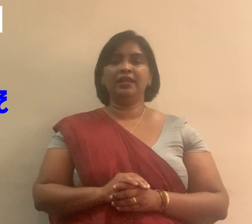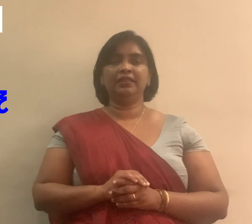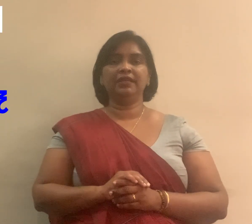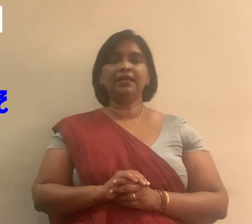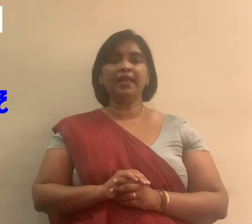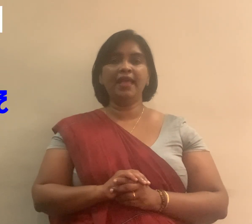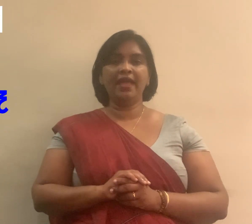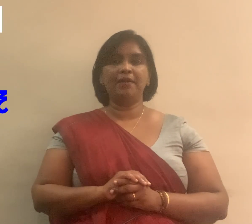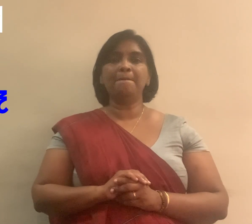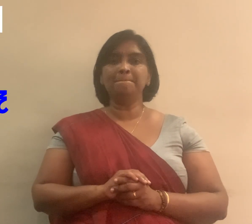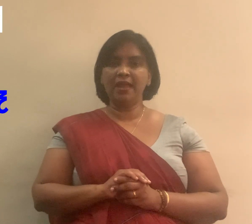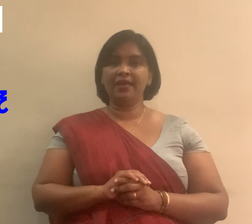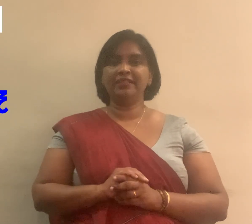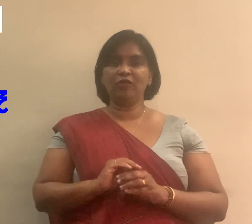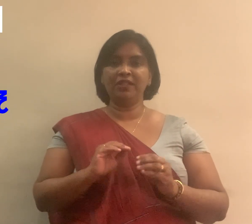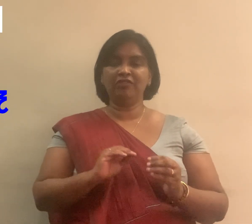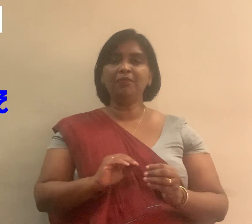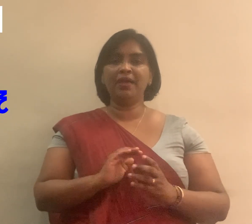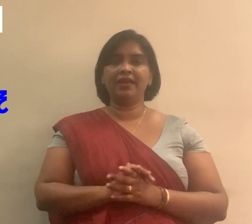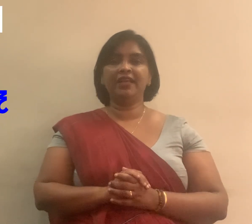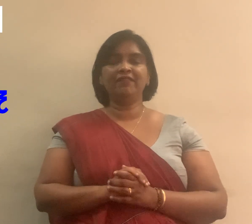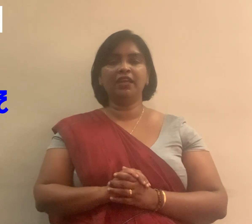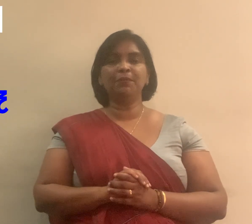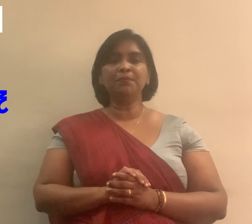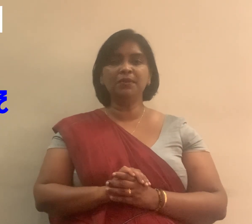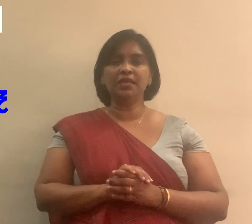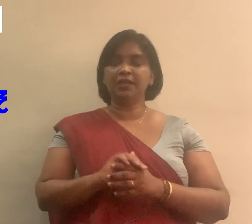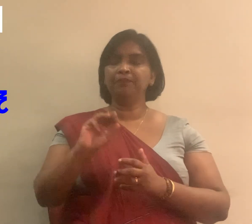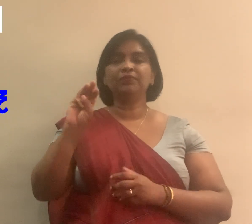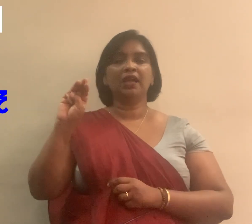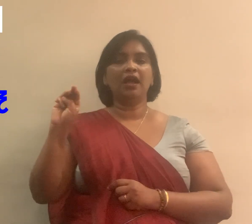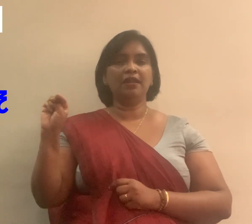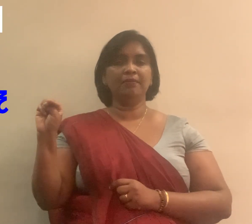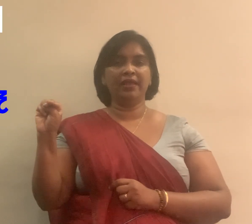එක්ක මෑ. දැන් අපි දන්නවා මෑ. ඒ වගේම මී. අල්මයන්න